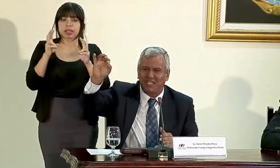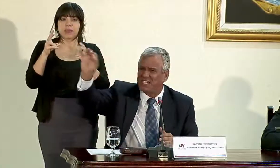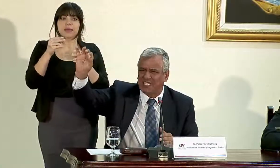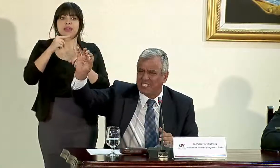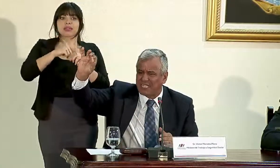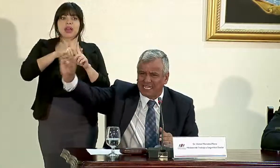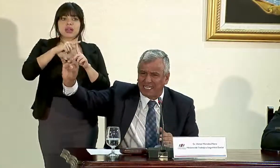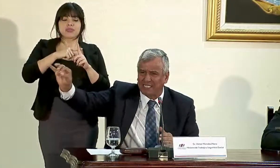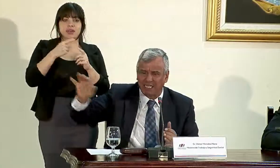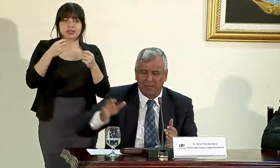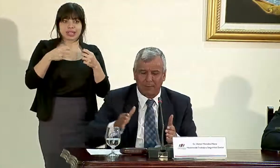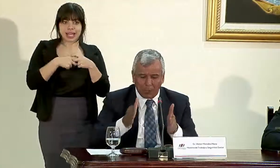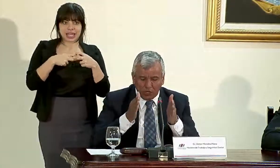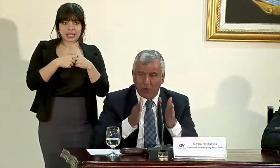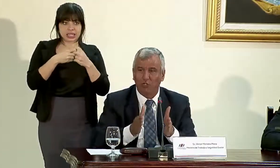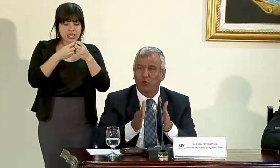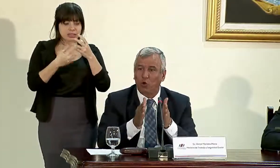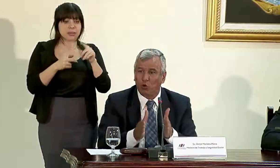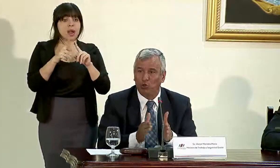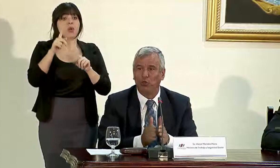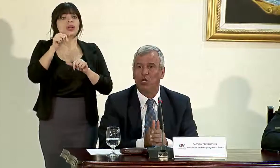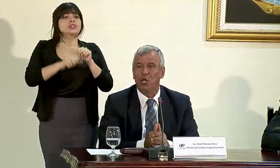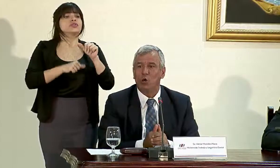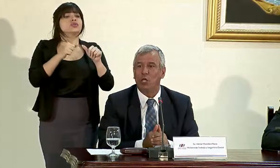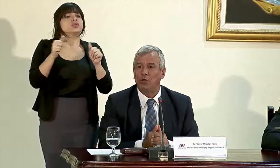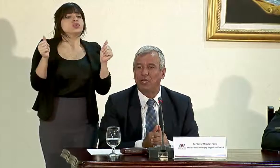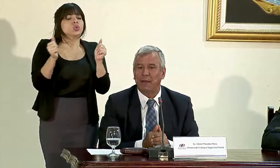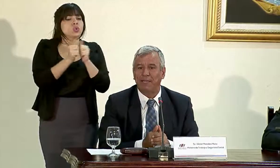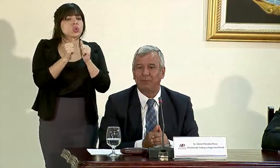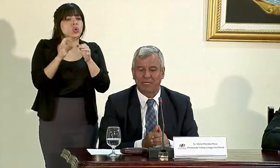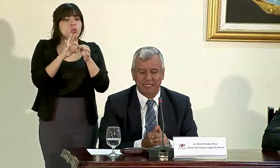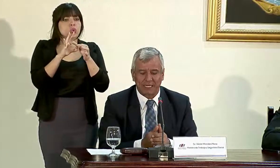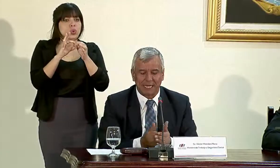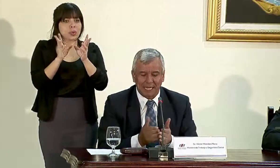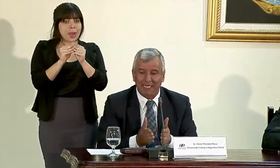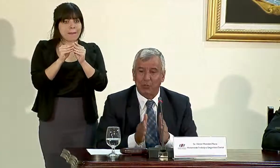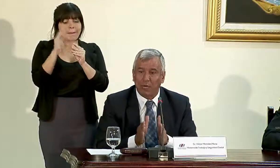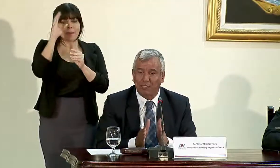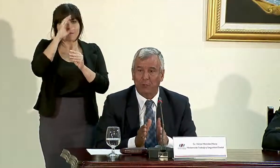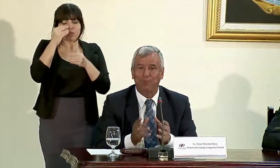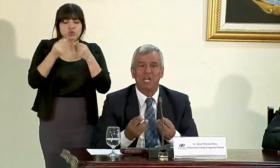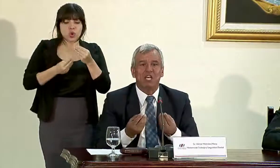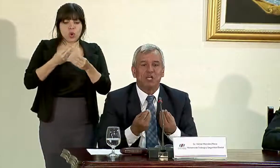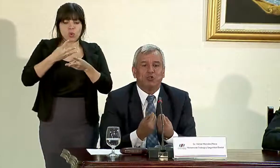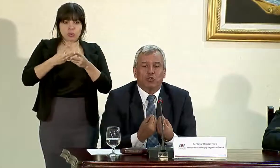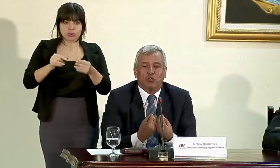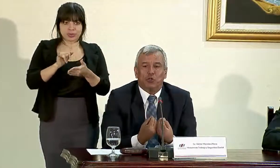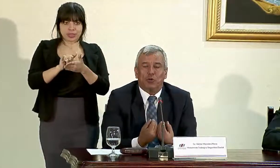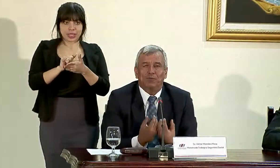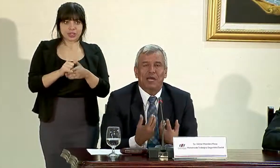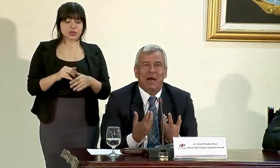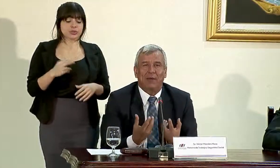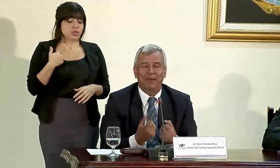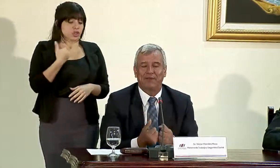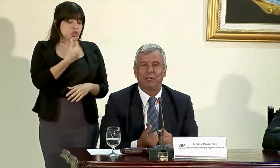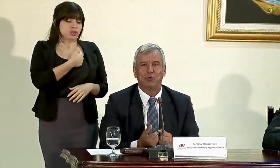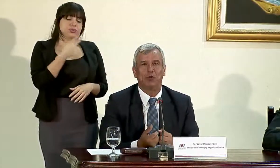tarifas eléctricas, etcétera, etcétera. Pero hay un esfuerzo conjunto con la Unión de Cámaras para salir adelante con esto. Y nosotros